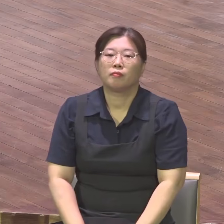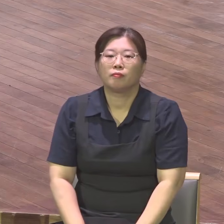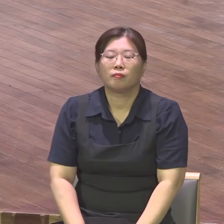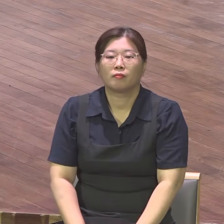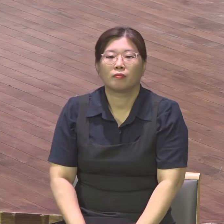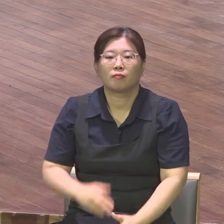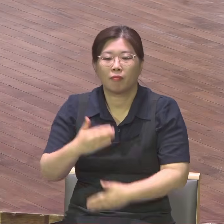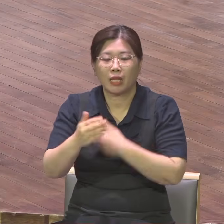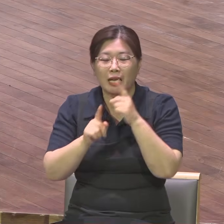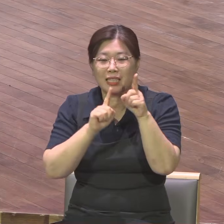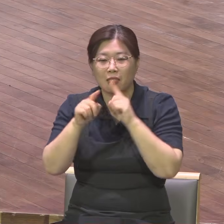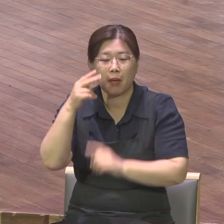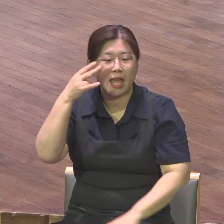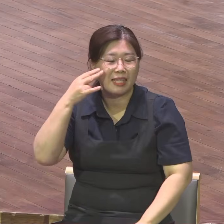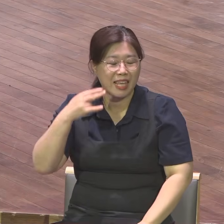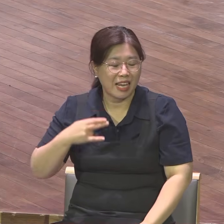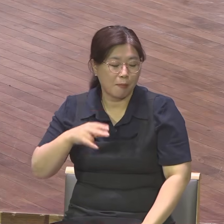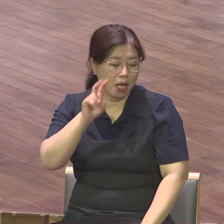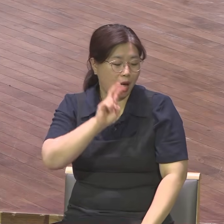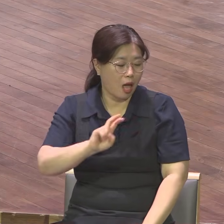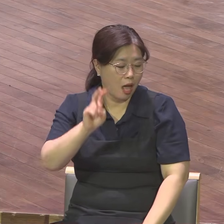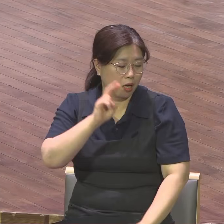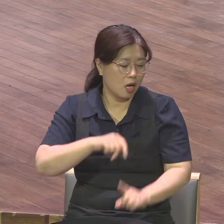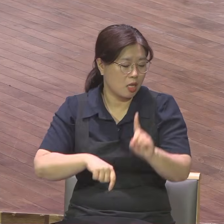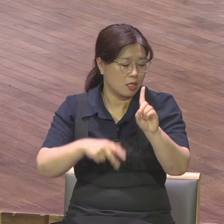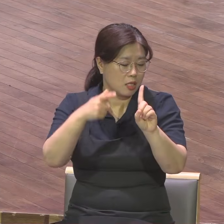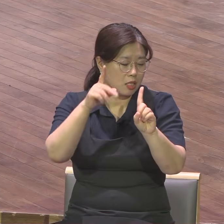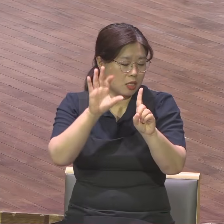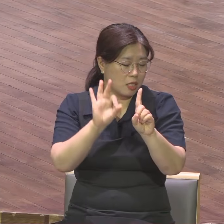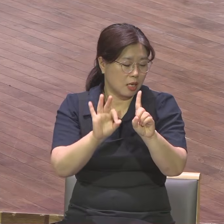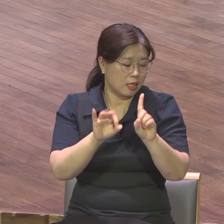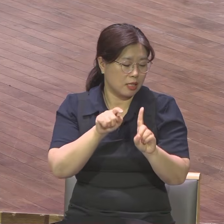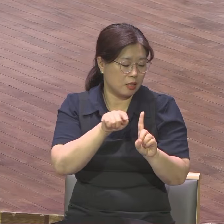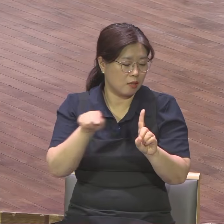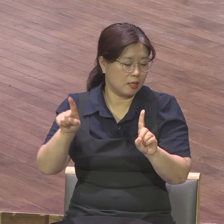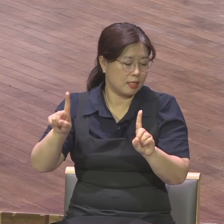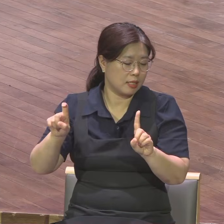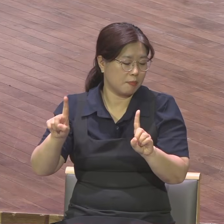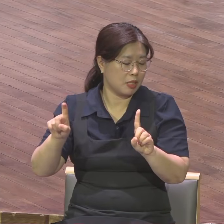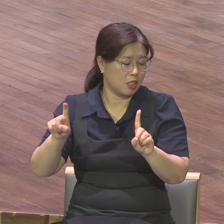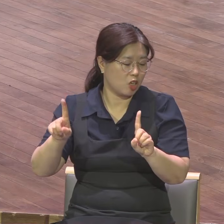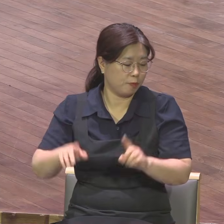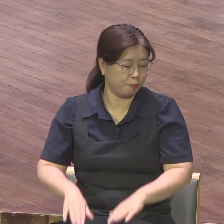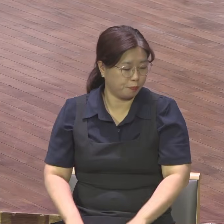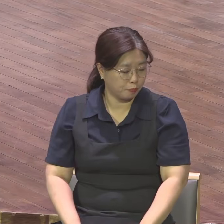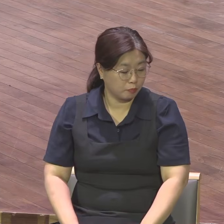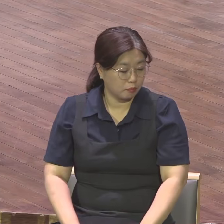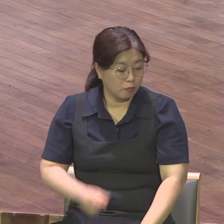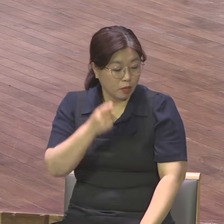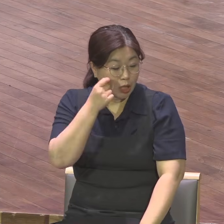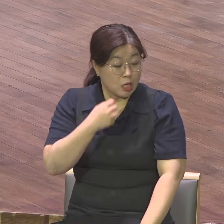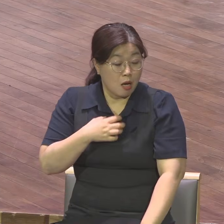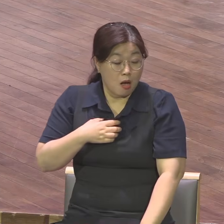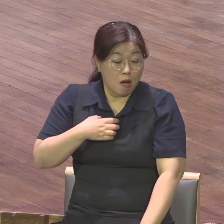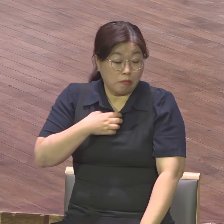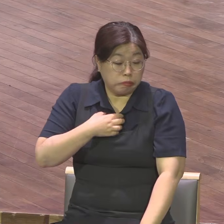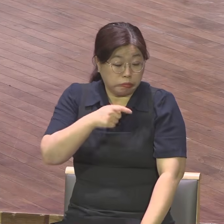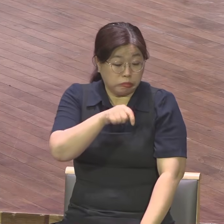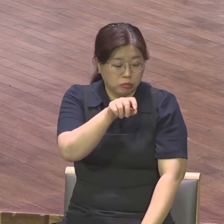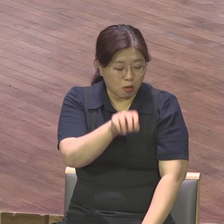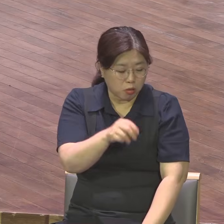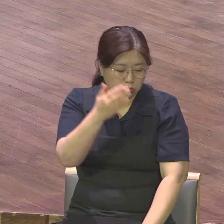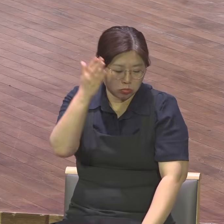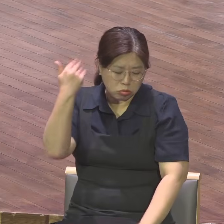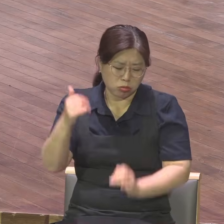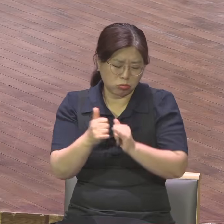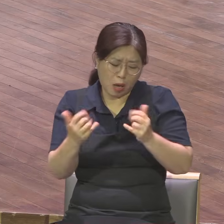하나님 말씀 예레미야가 1절로 11절까지 한 절씩 교독합니다. 슬프다 이